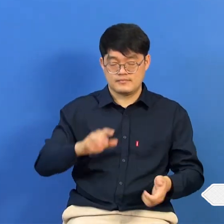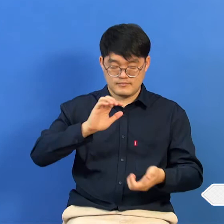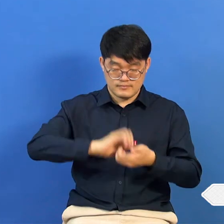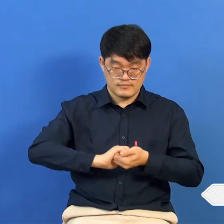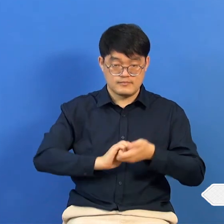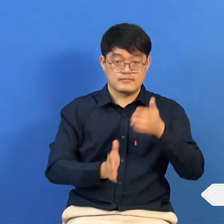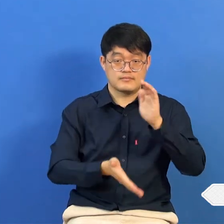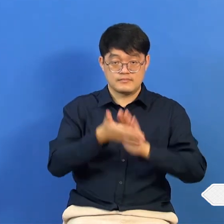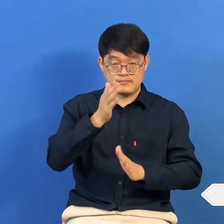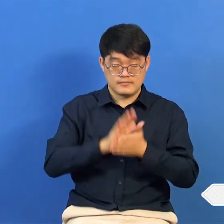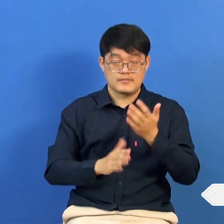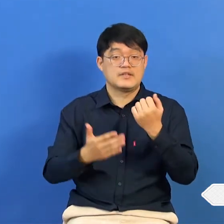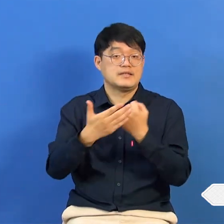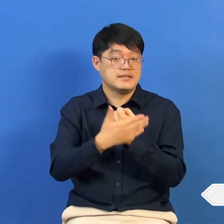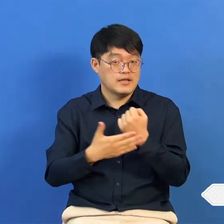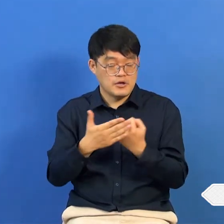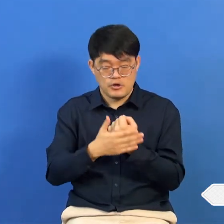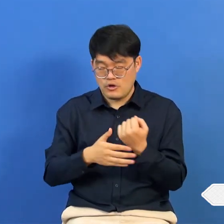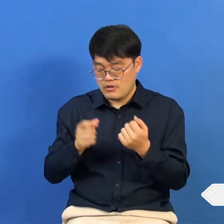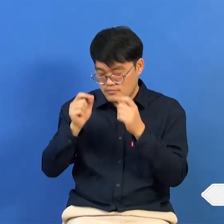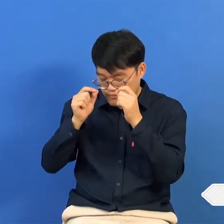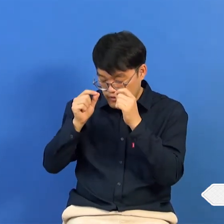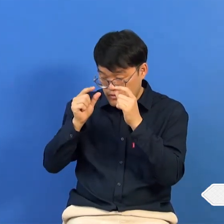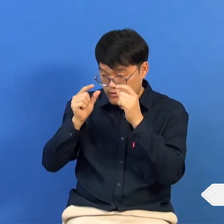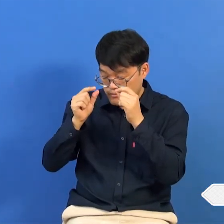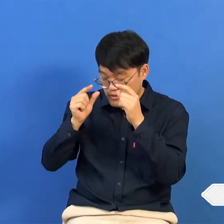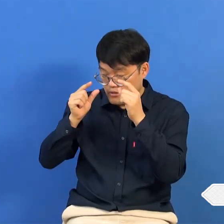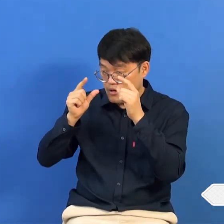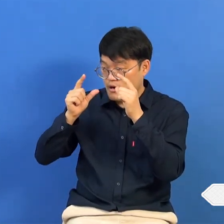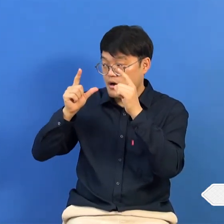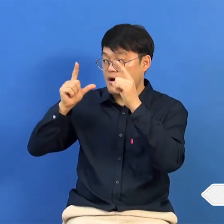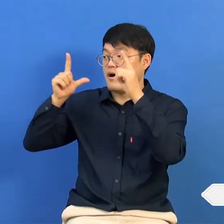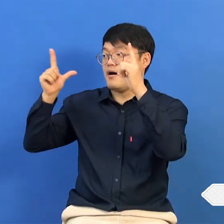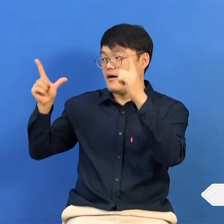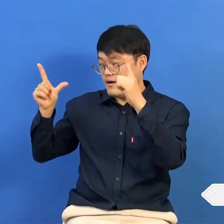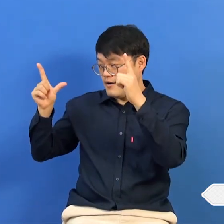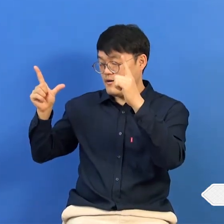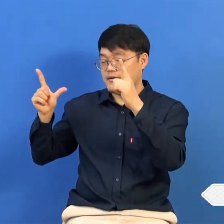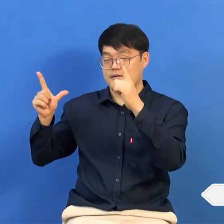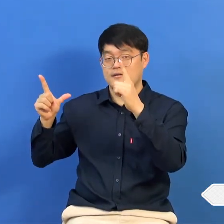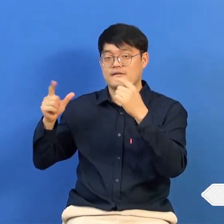세계를 조금씩 알아가는 기쁨의 여정입니다.